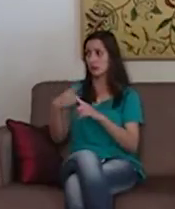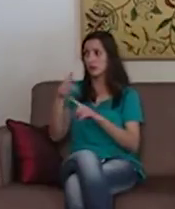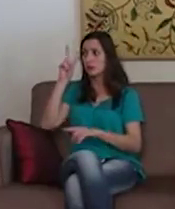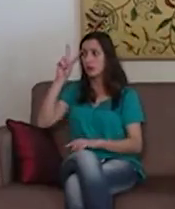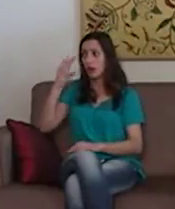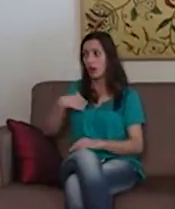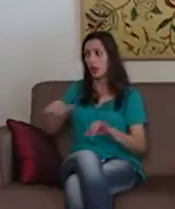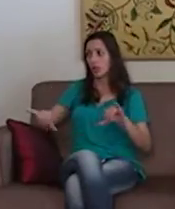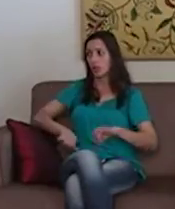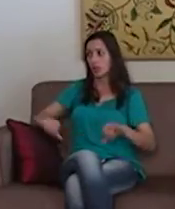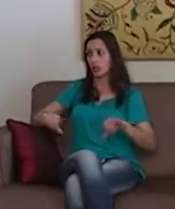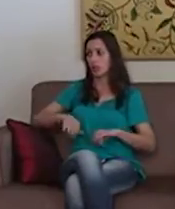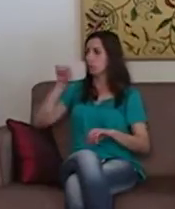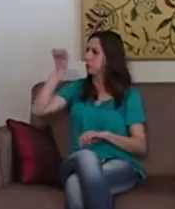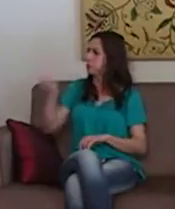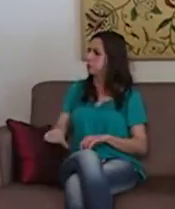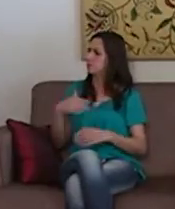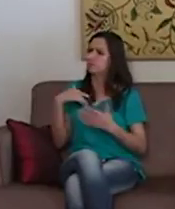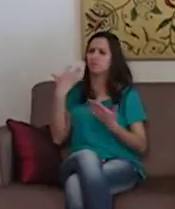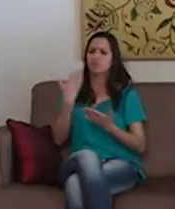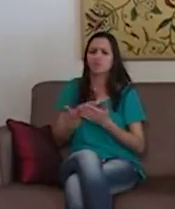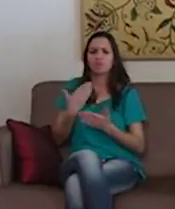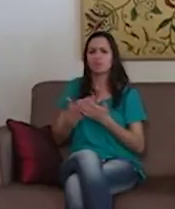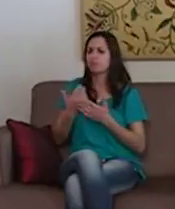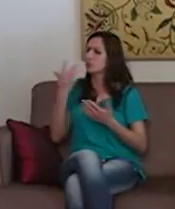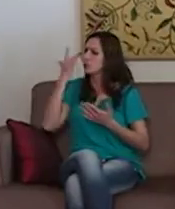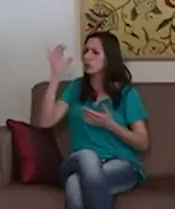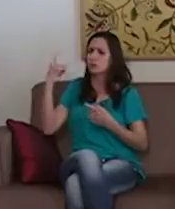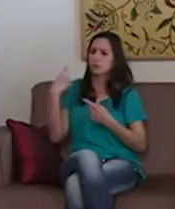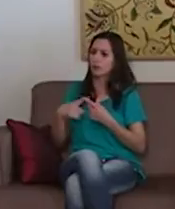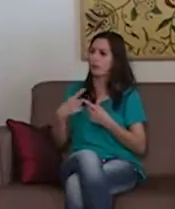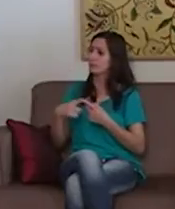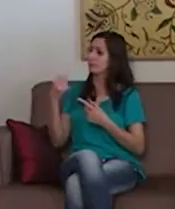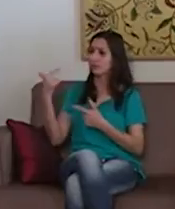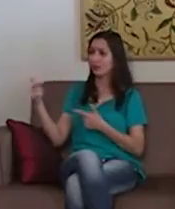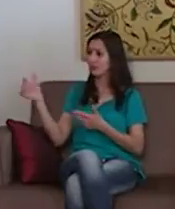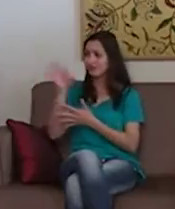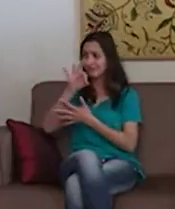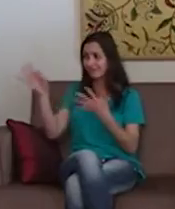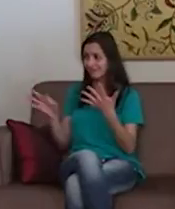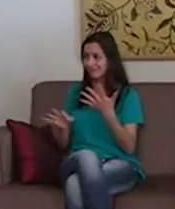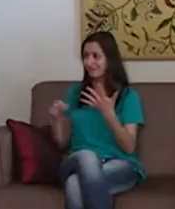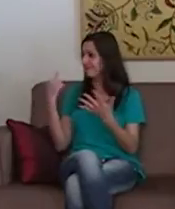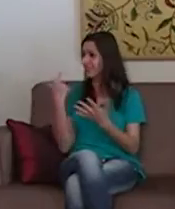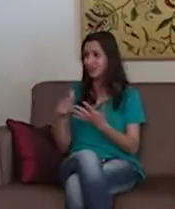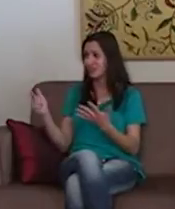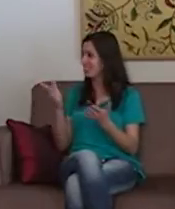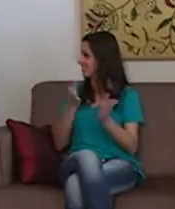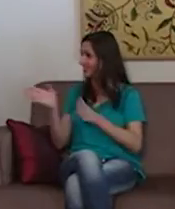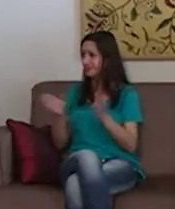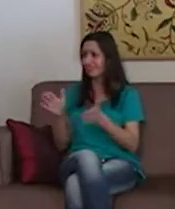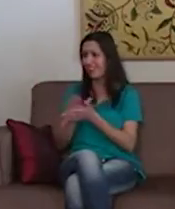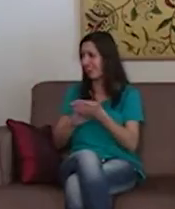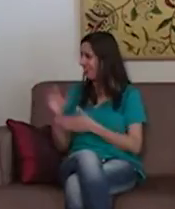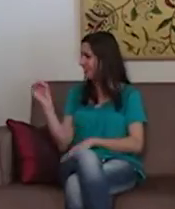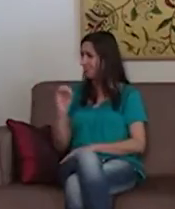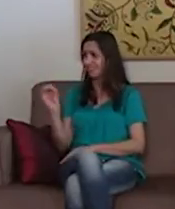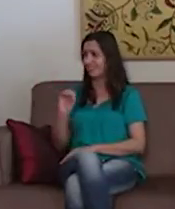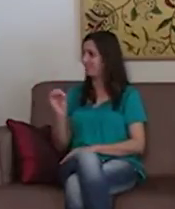vezes. Foi muito sofrido. Eu estudava, mas reprovava sempre. E eu não entendia por quê. Não existiam ações